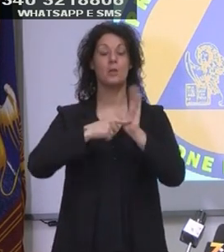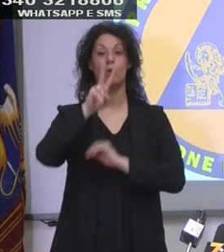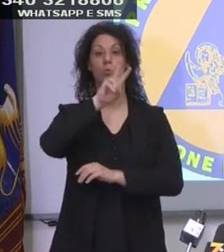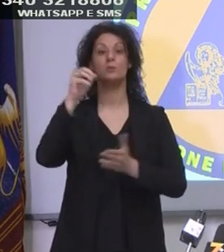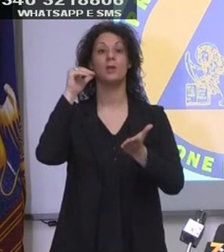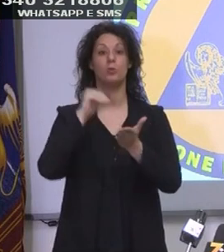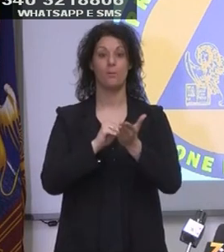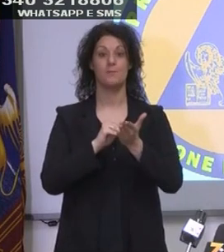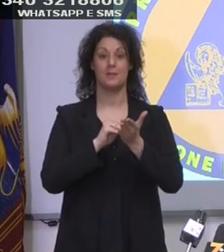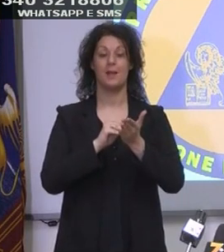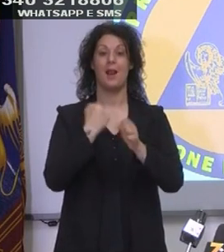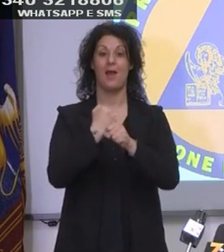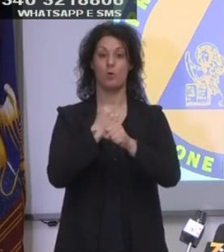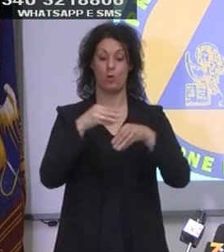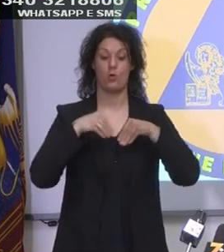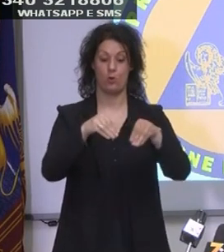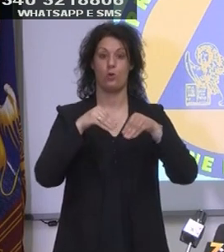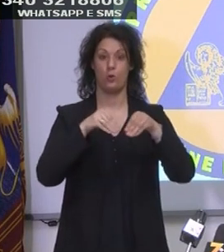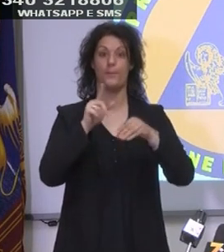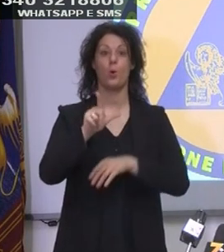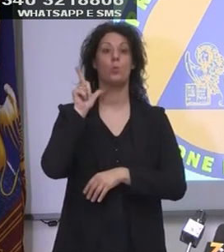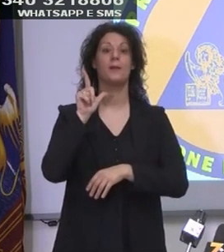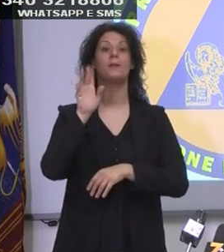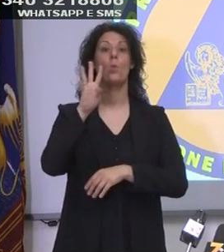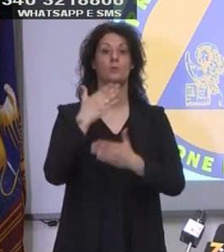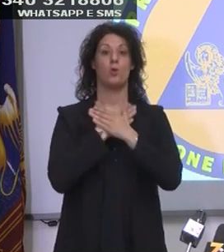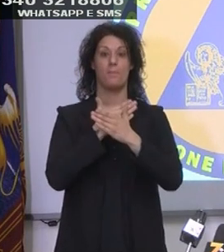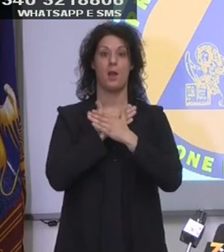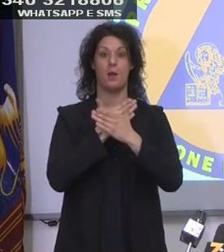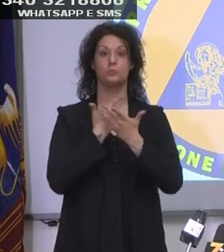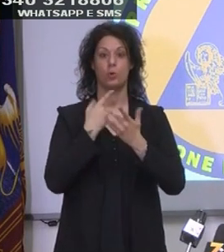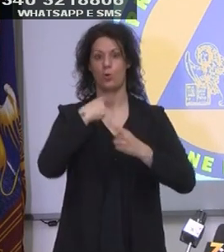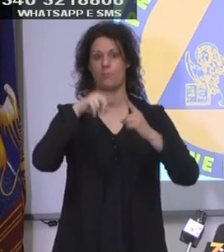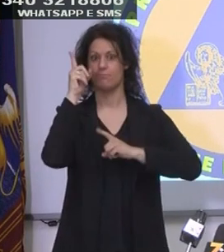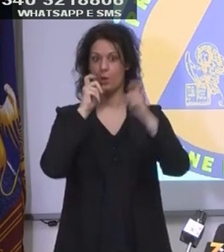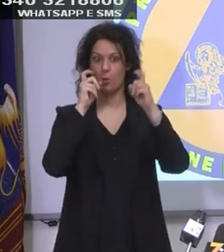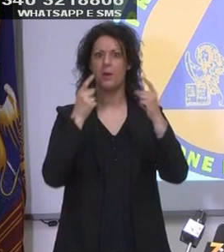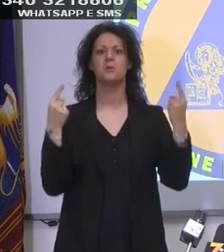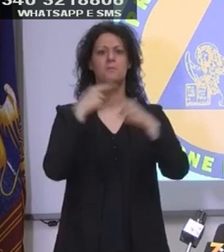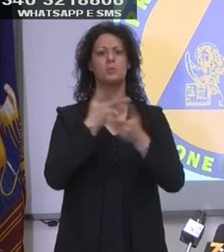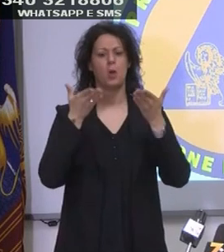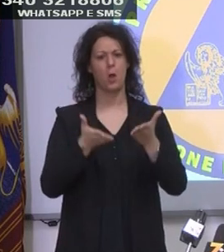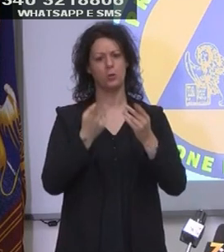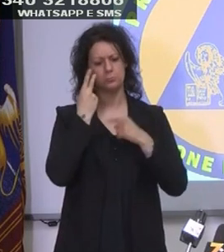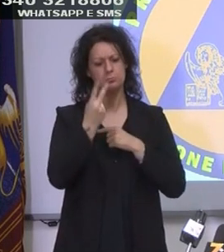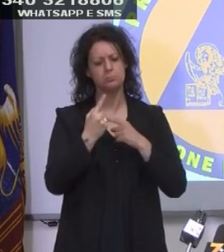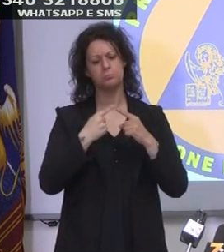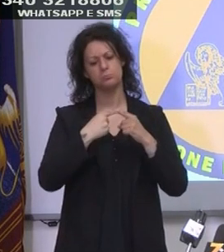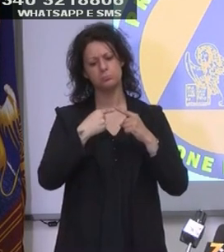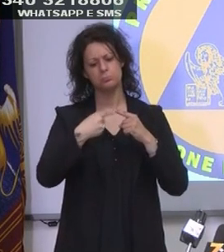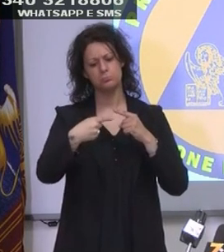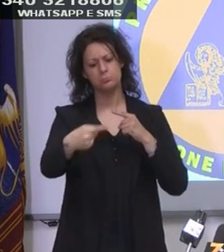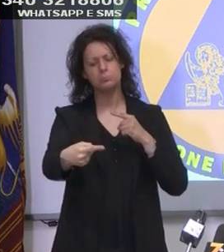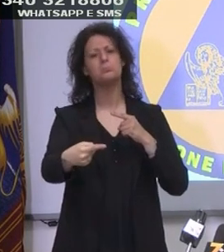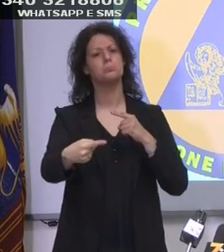1.200.020 di lunedì 4 maggio, ad oggi non abbiamo contezza e non abbiamo assolutamente nessun segnale